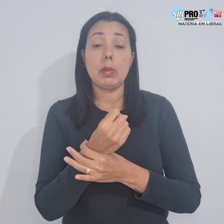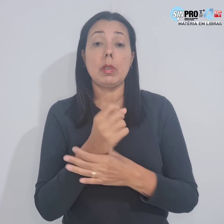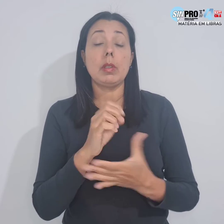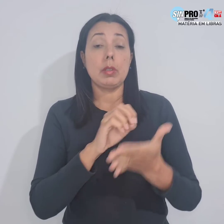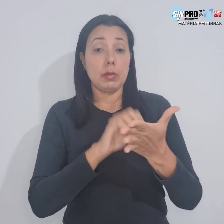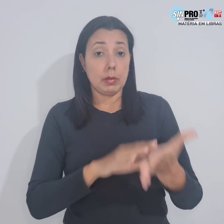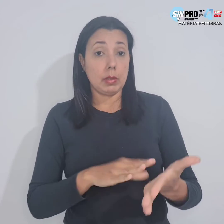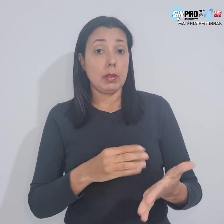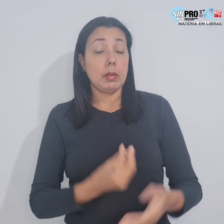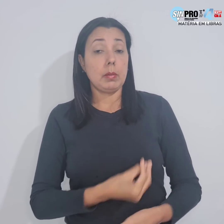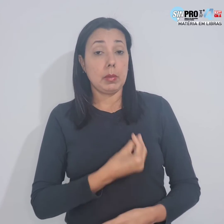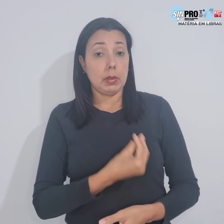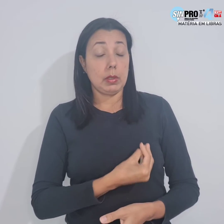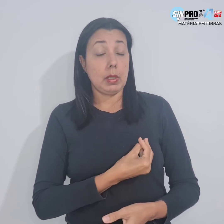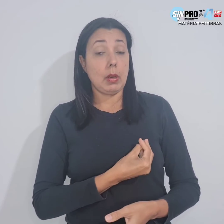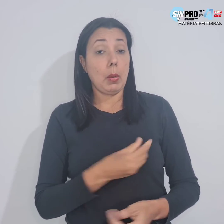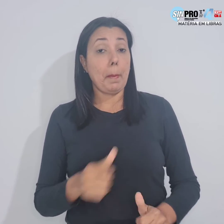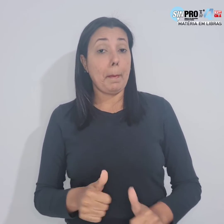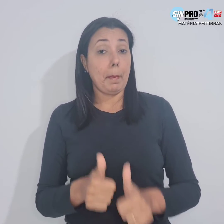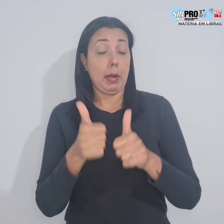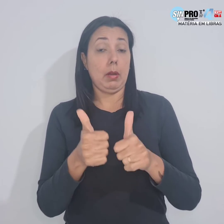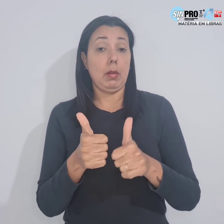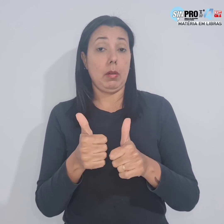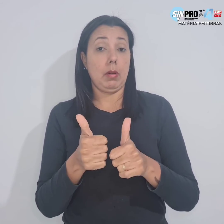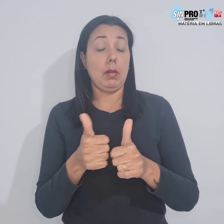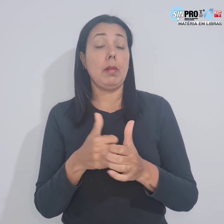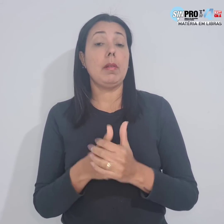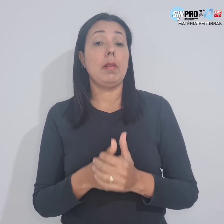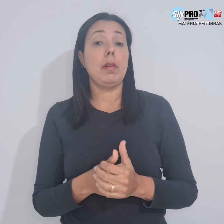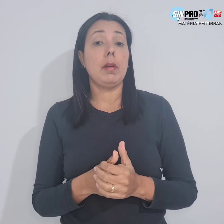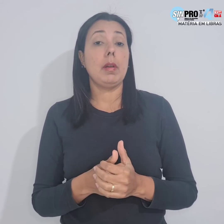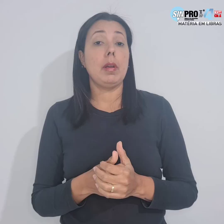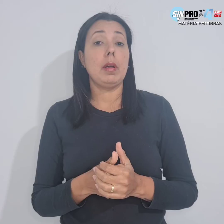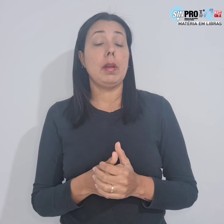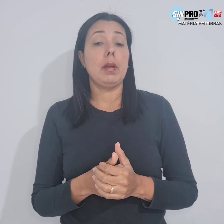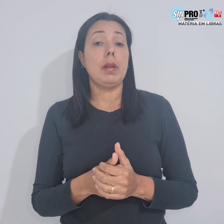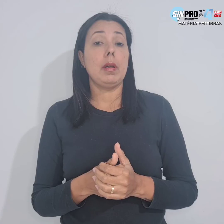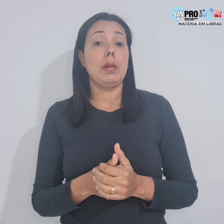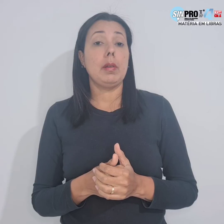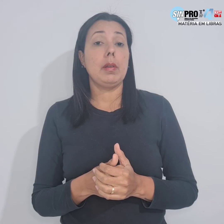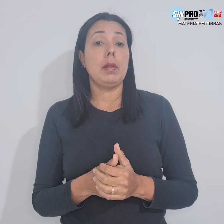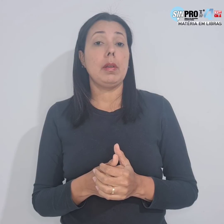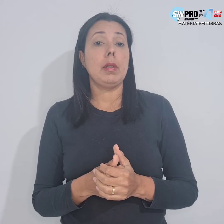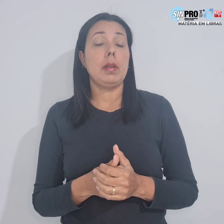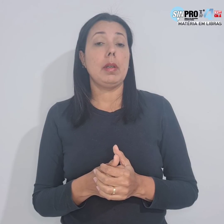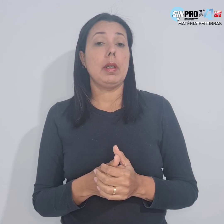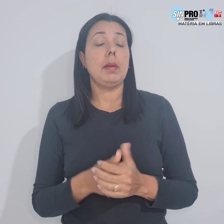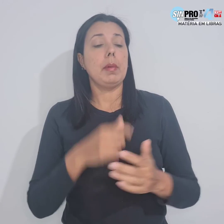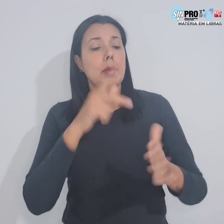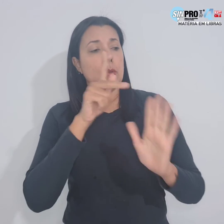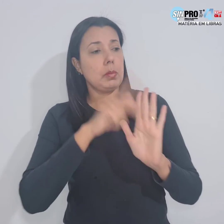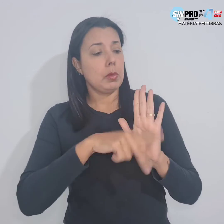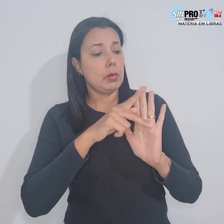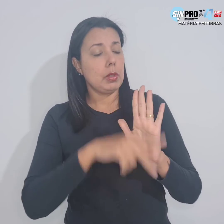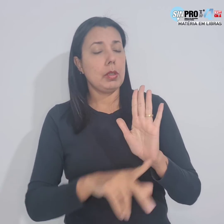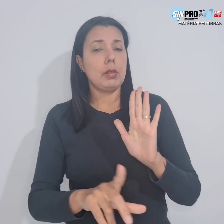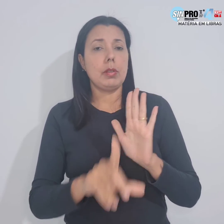presenciais, o caminho mais correto para qualificar essa agenda é por meio dos projetos de lei